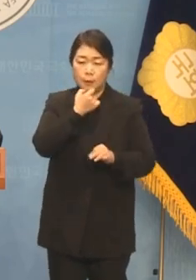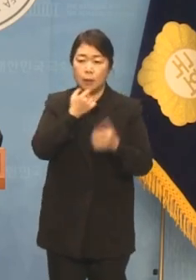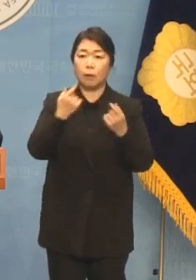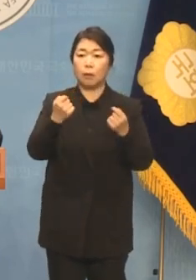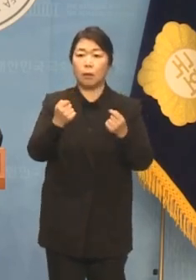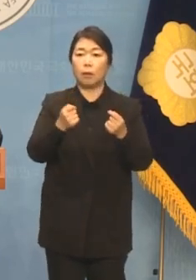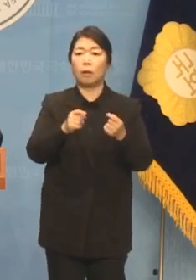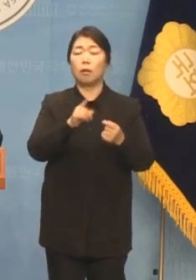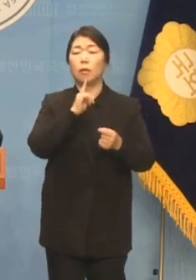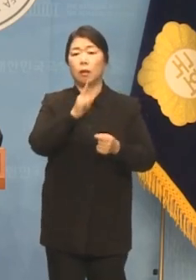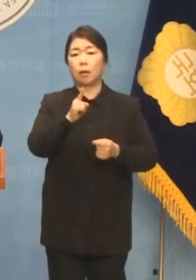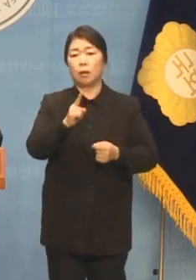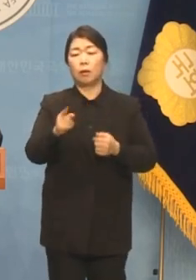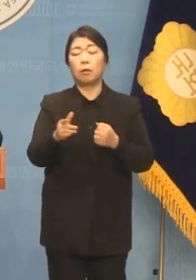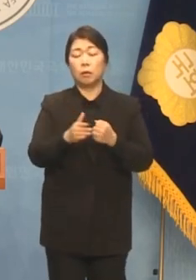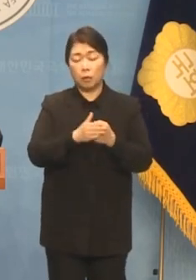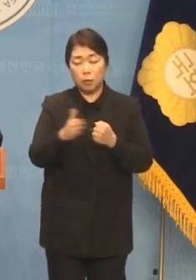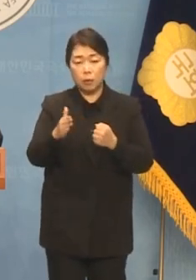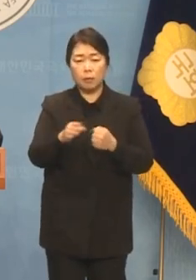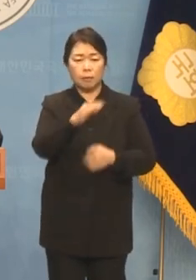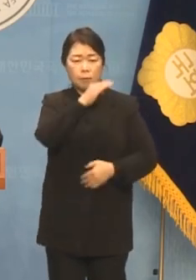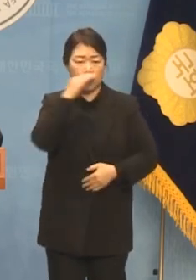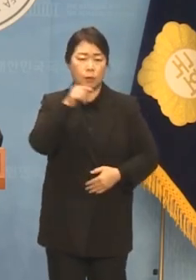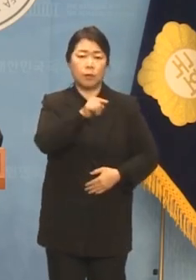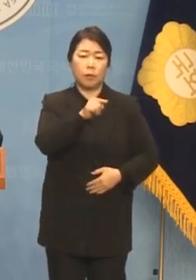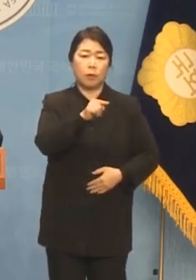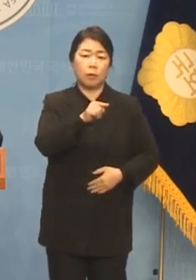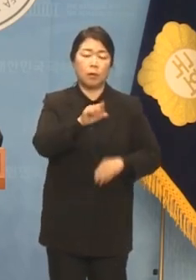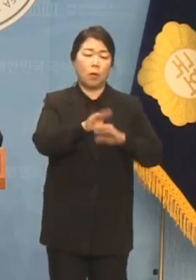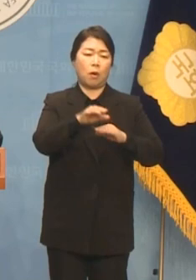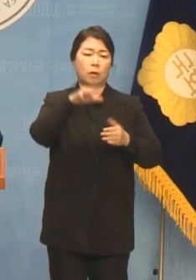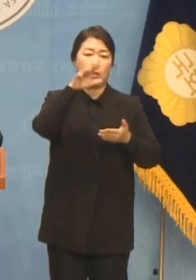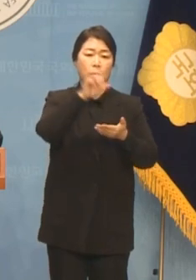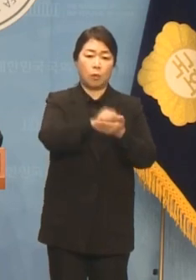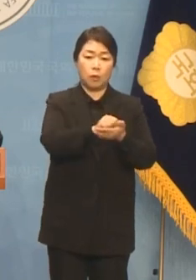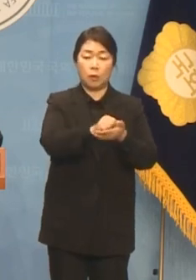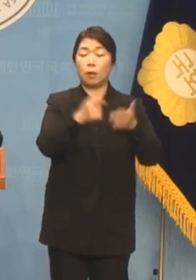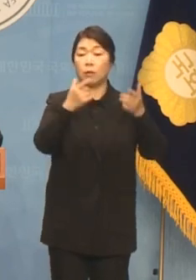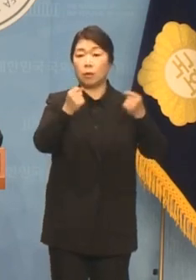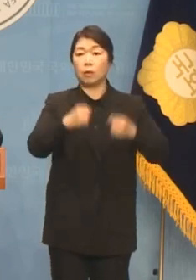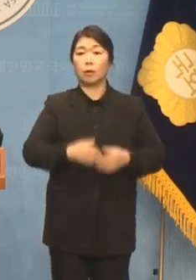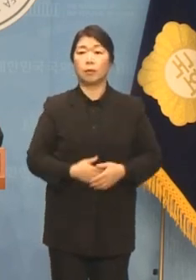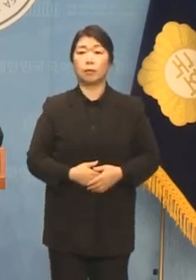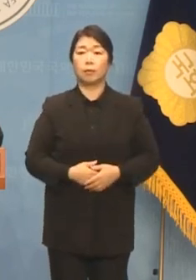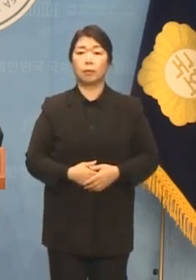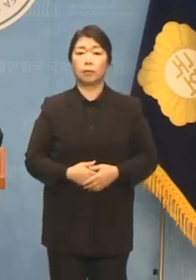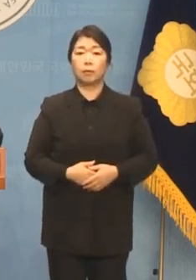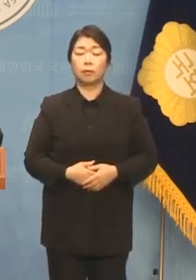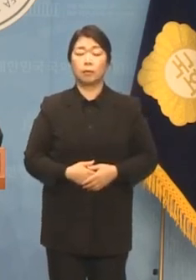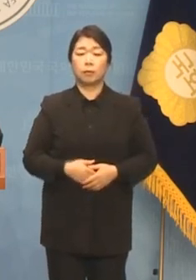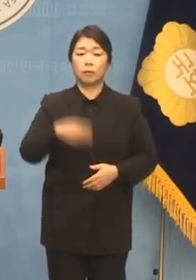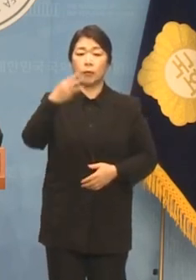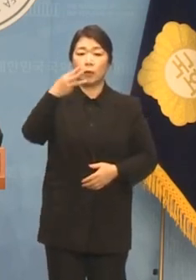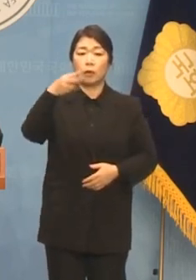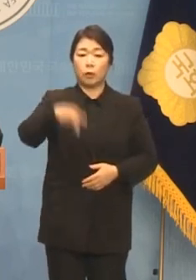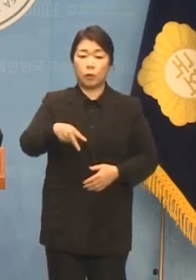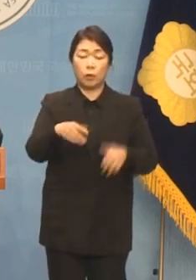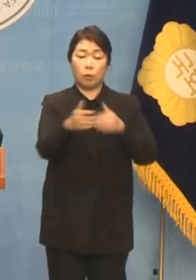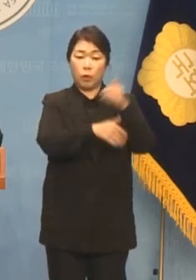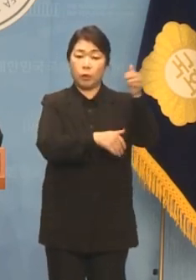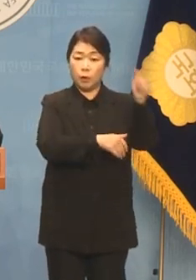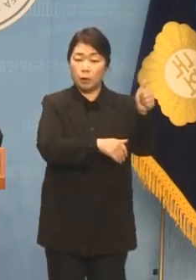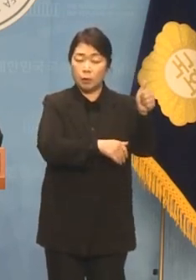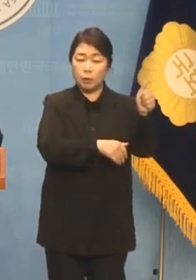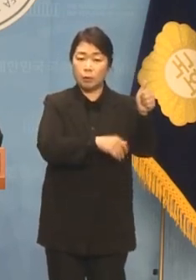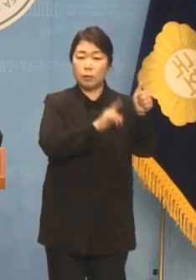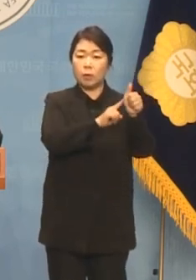나서니 그야말로 제대로 된 언론 독재입니다 류위 원장은 본인의